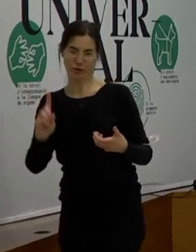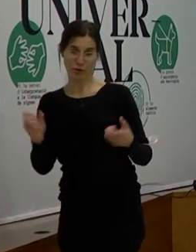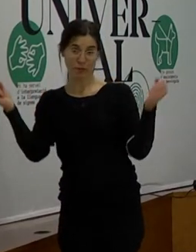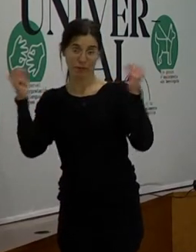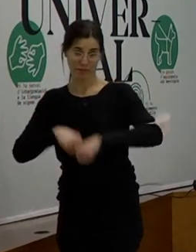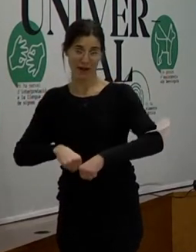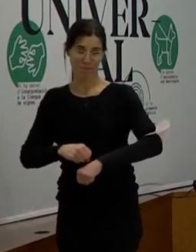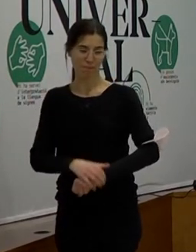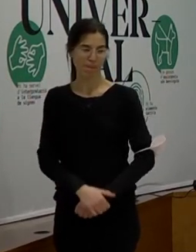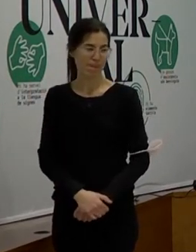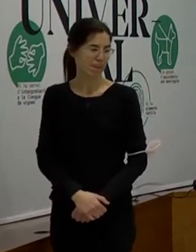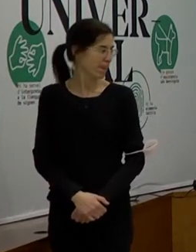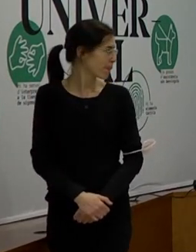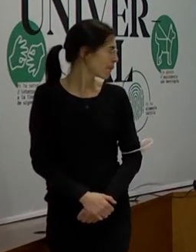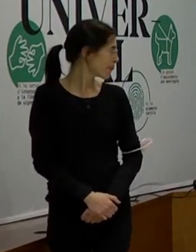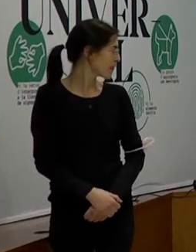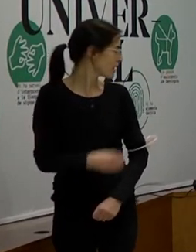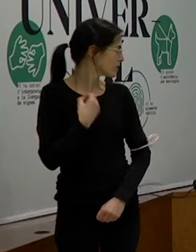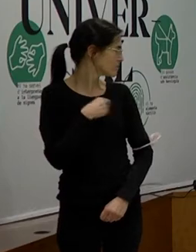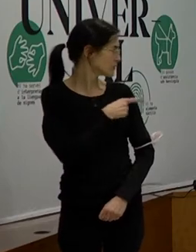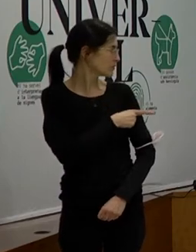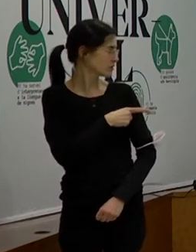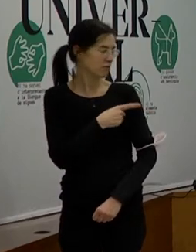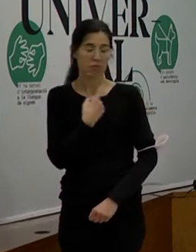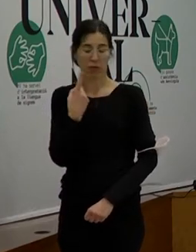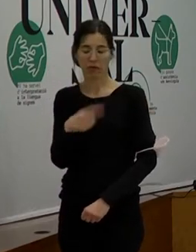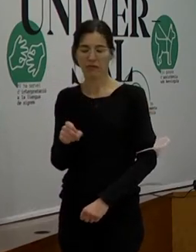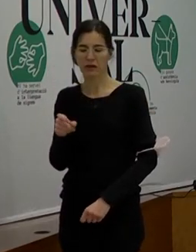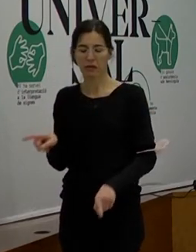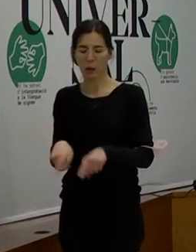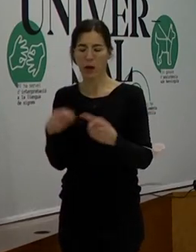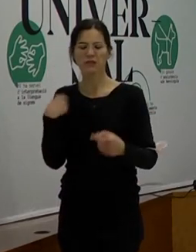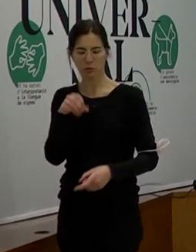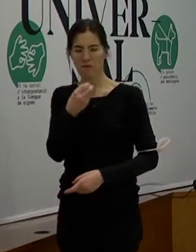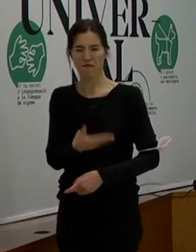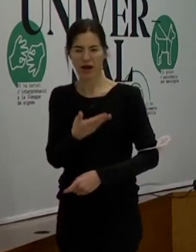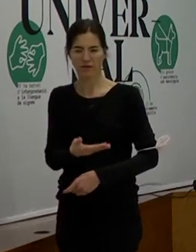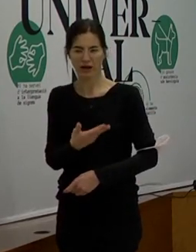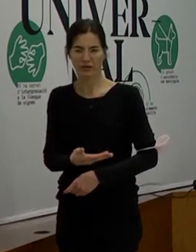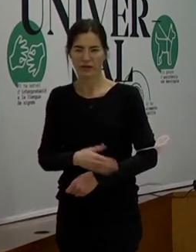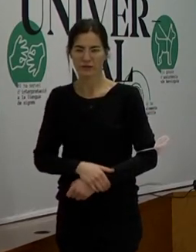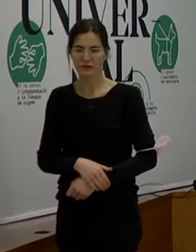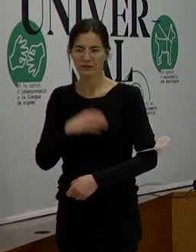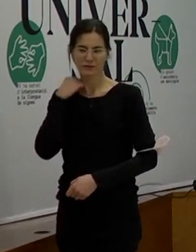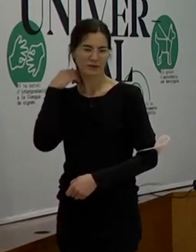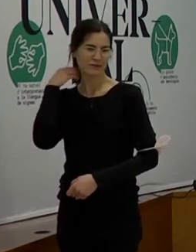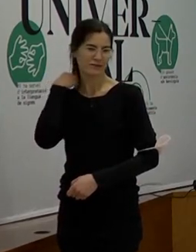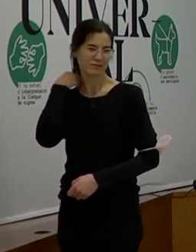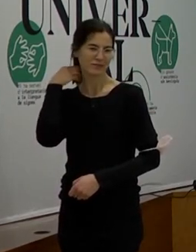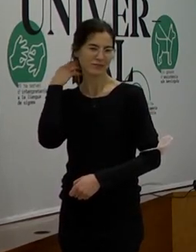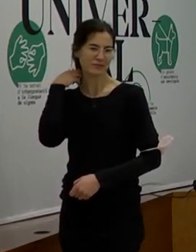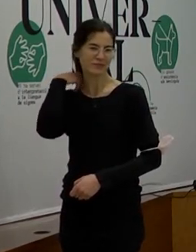D'acord? Vols aquest, Enrique? Aquest ja va bé, no? Sí.